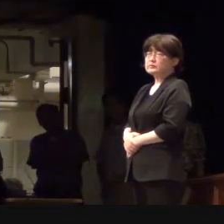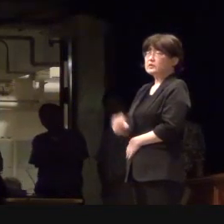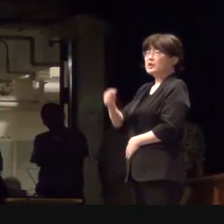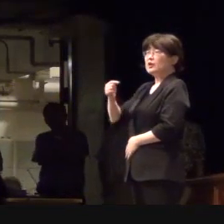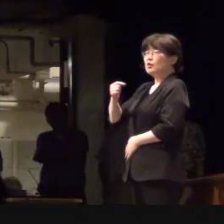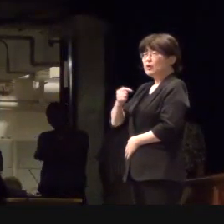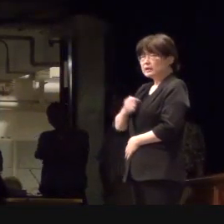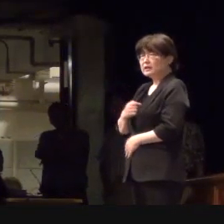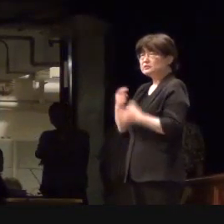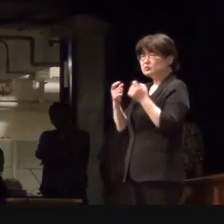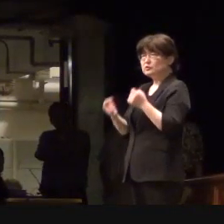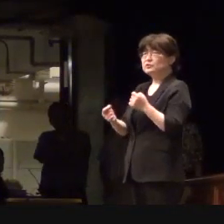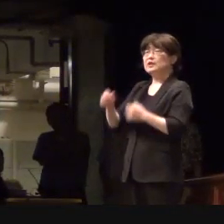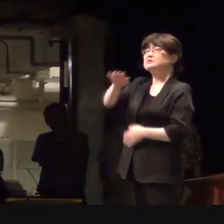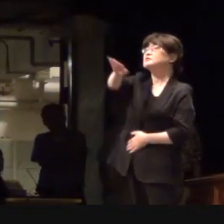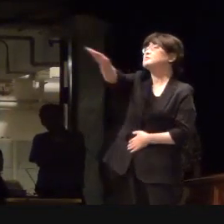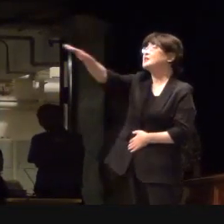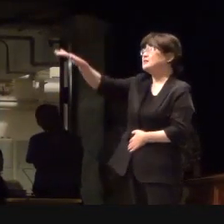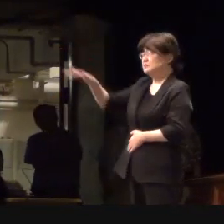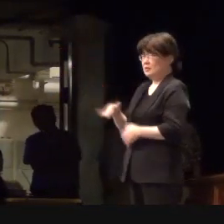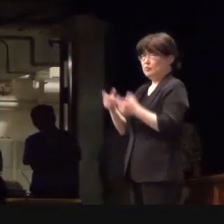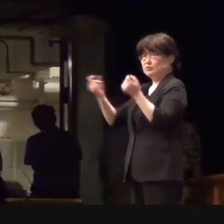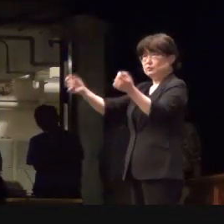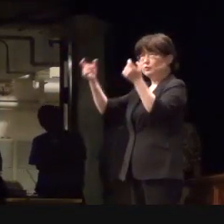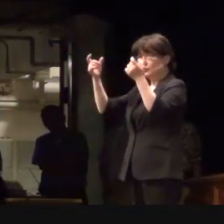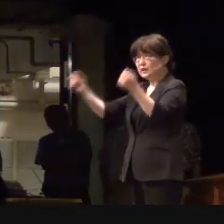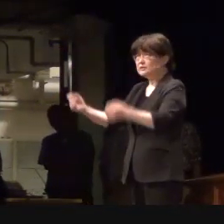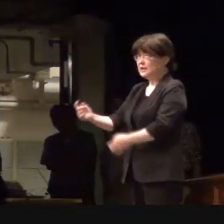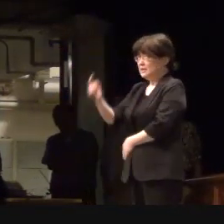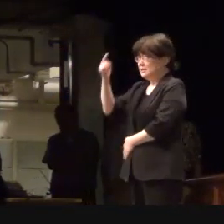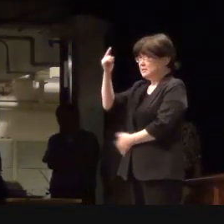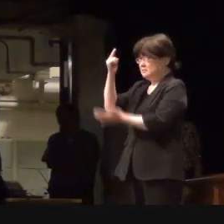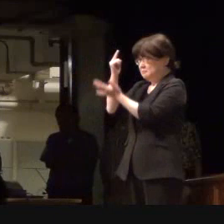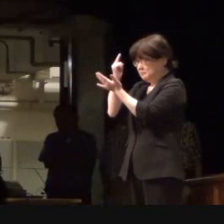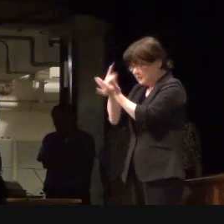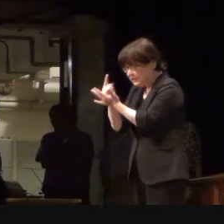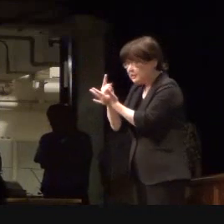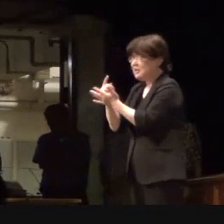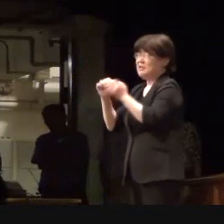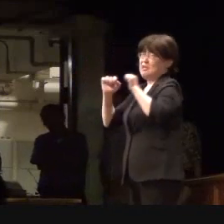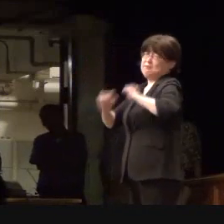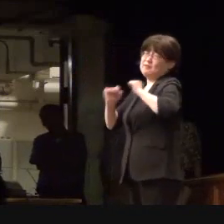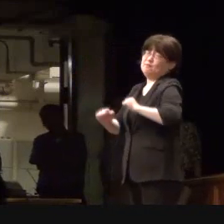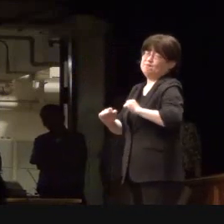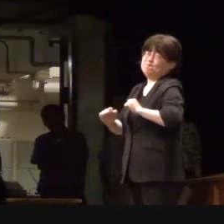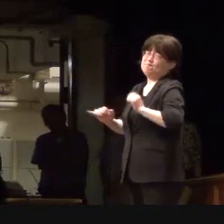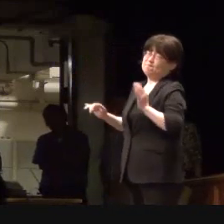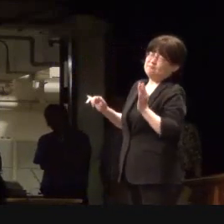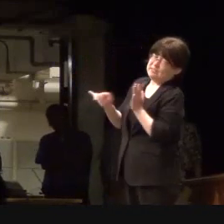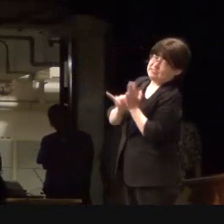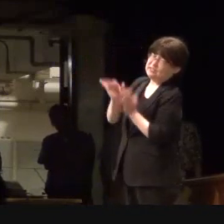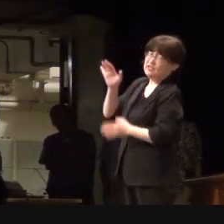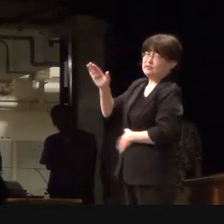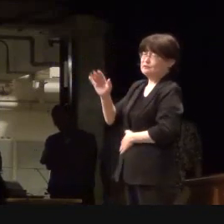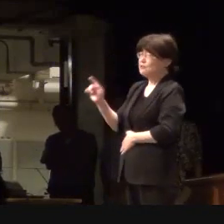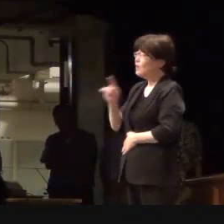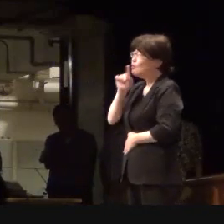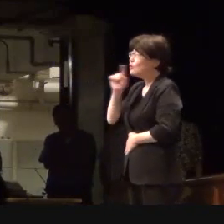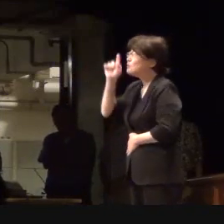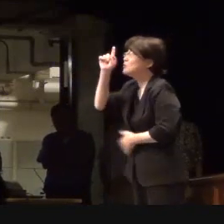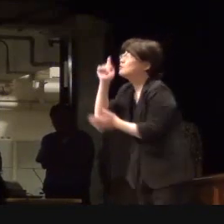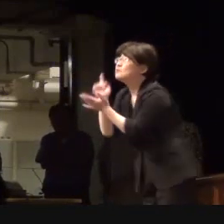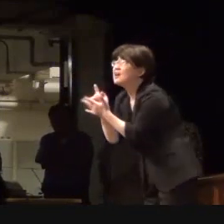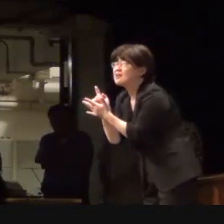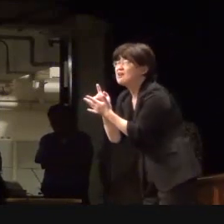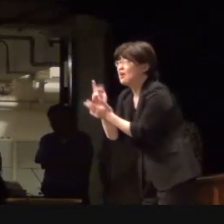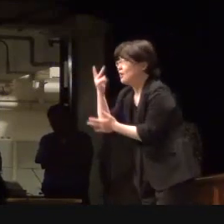私もそうですし皆さんもそうですけれども、たった一度しか生きられません。人生はどんなことを言ったって一度